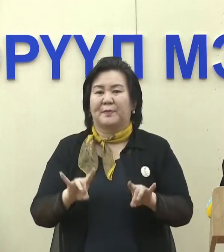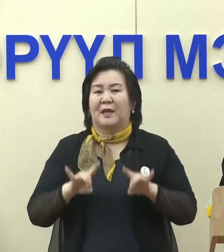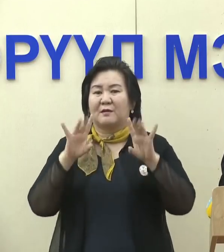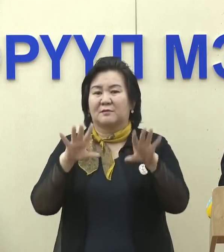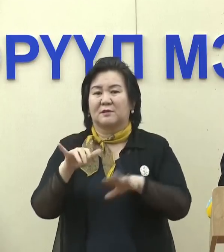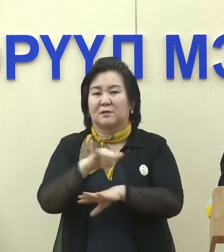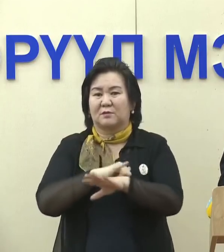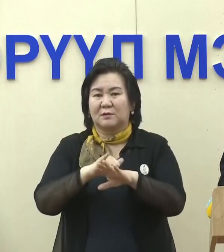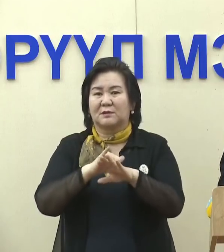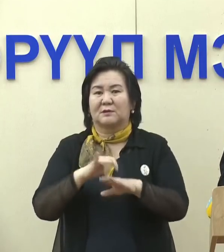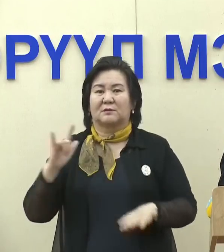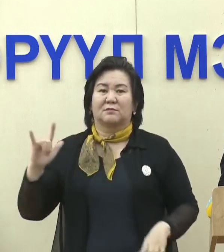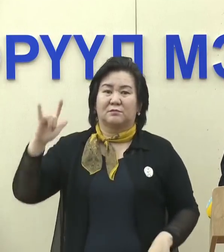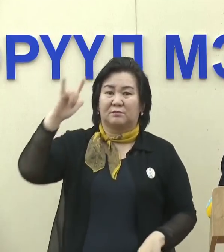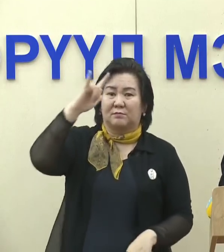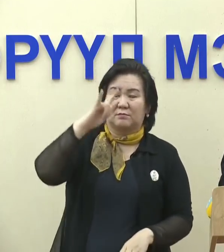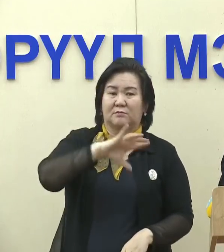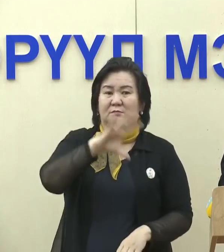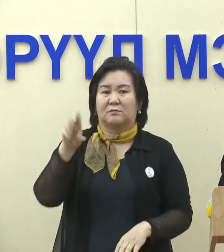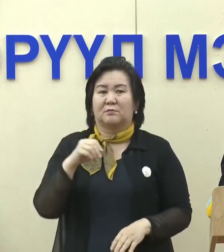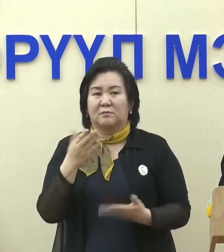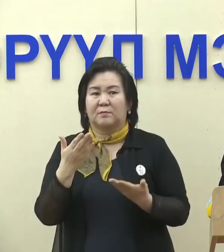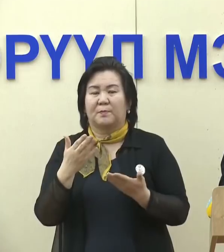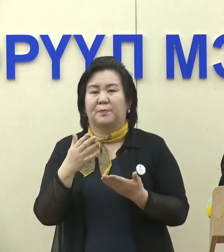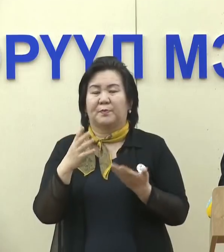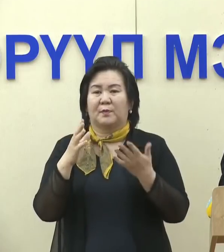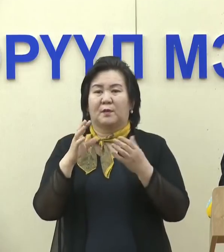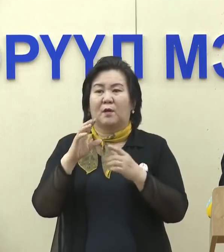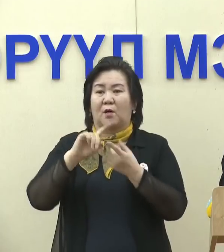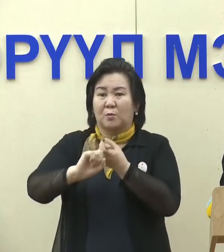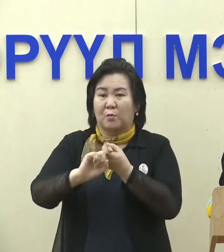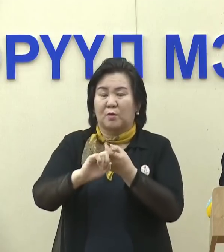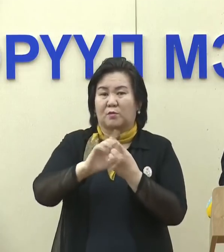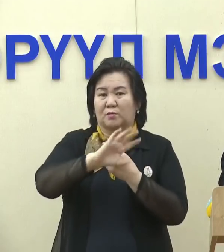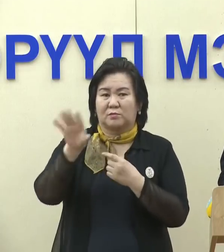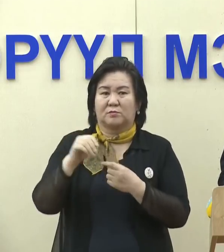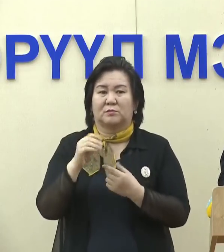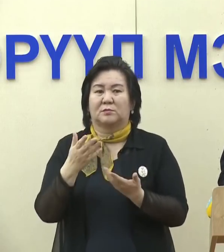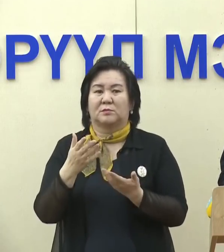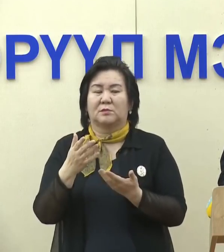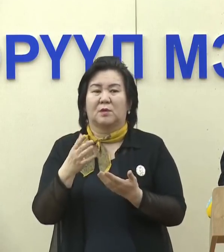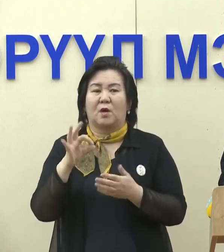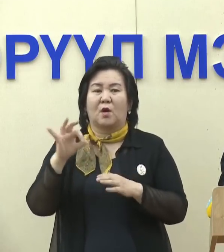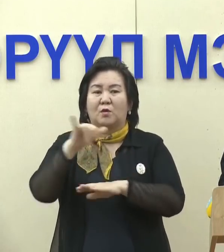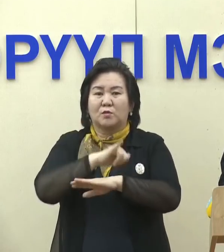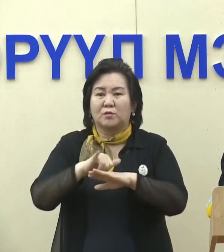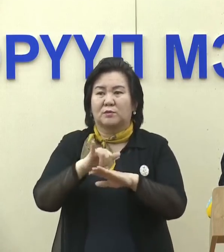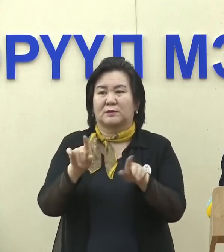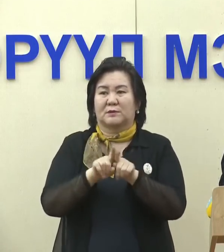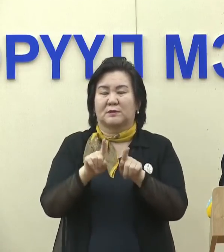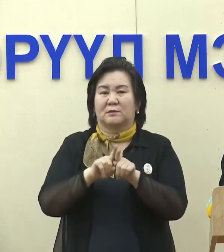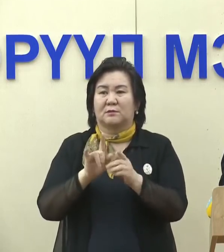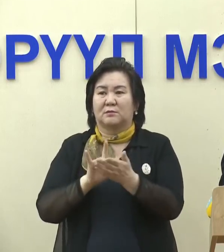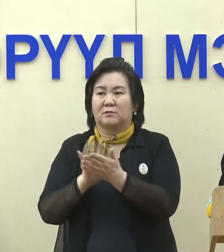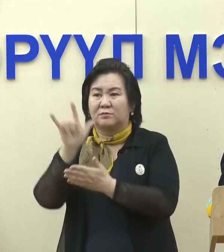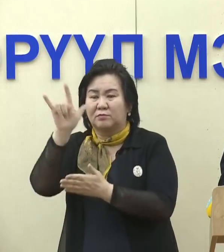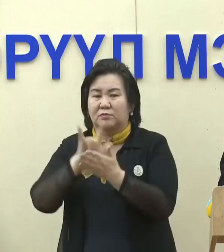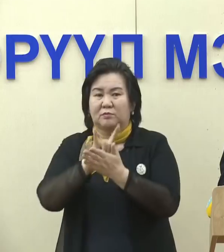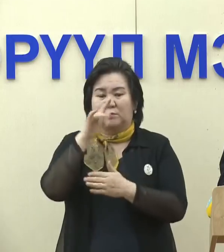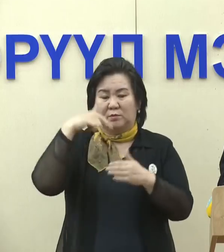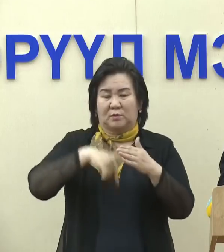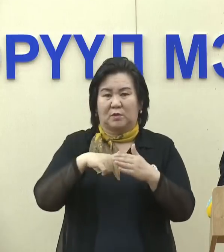үндэсний агаарын тээвэрлэгч Qantas Airlines болон түүний охин компаниуд олон улсын бүх нислэгүүд болон